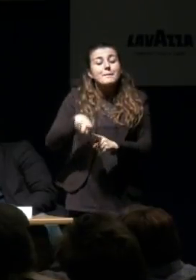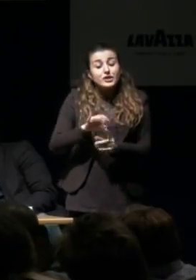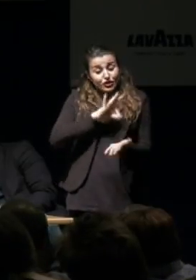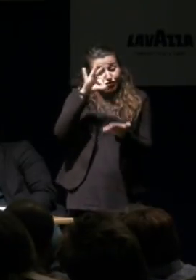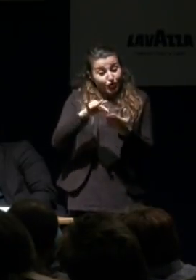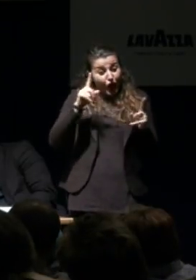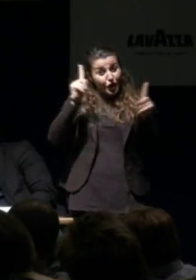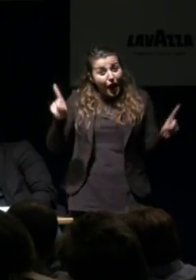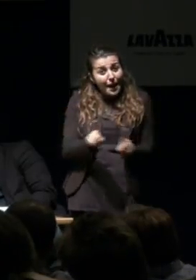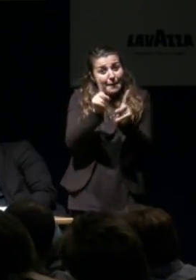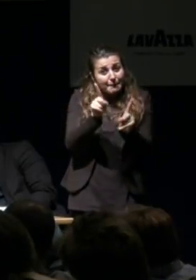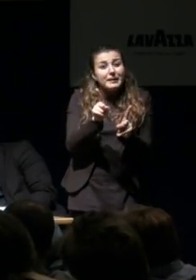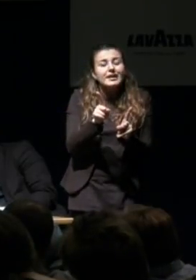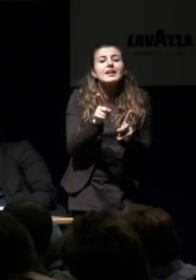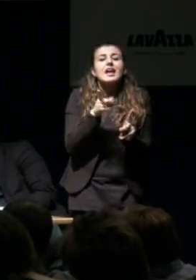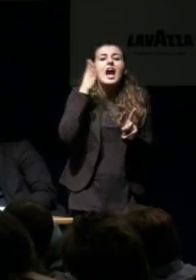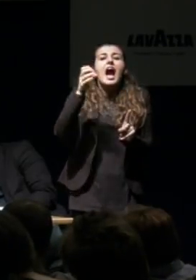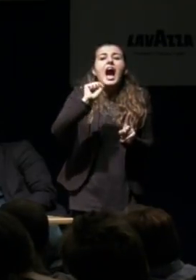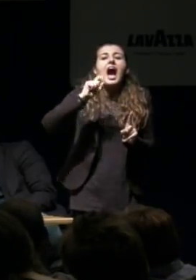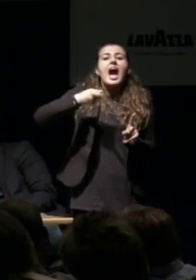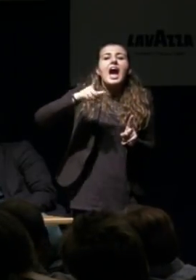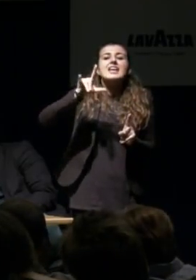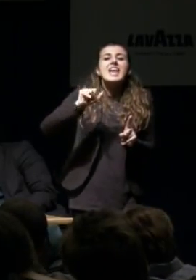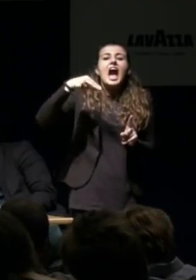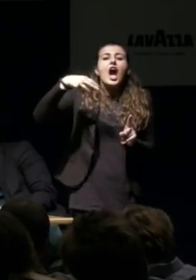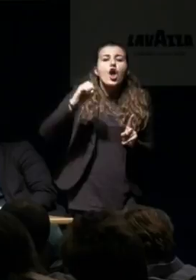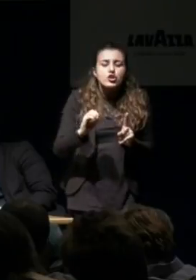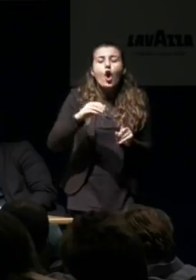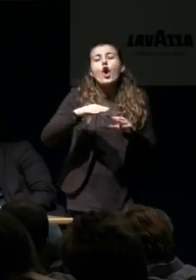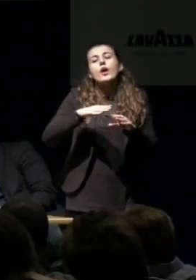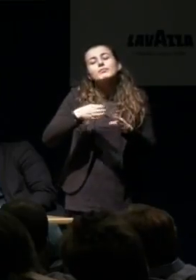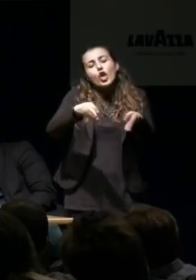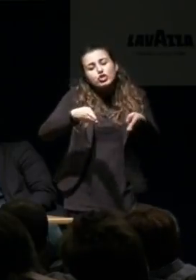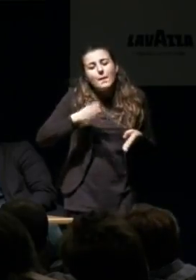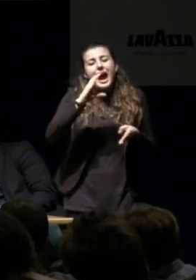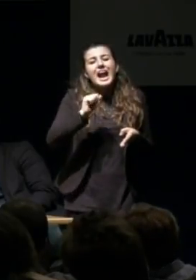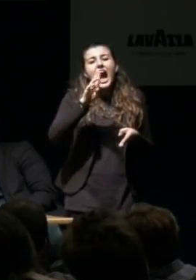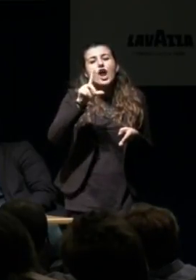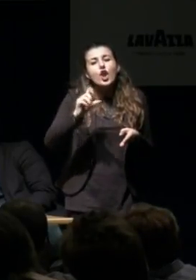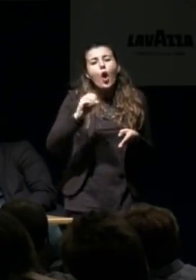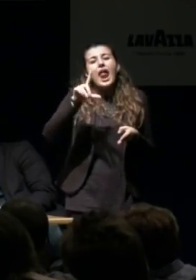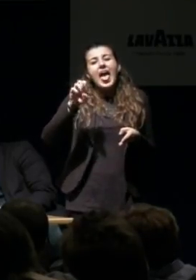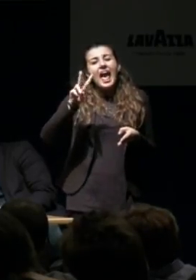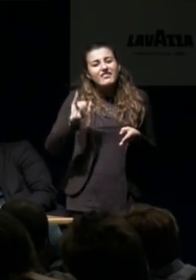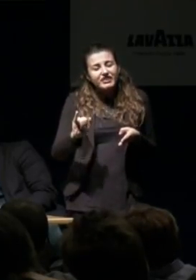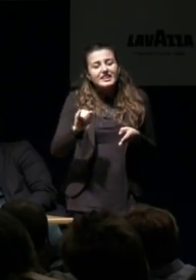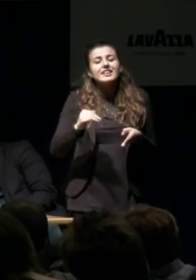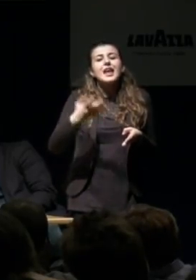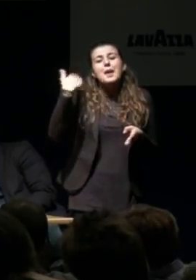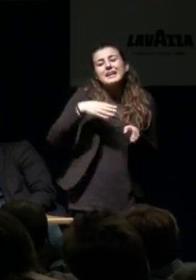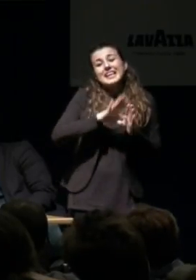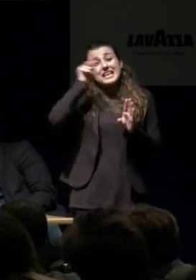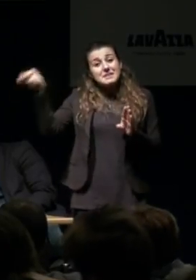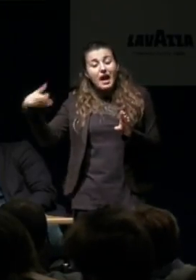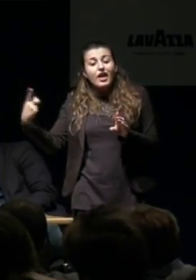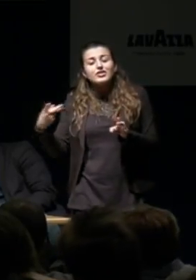andammo poi ad aliano sulla tomba e carlo levi sembrano sciocchezze prima eravamo stati mazzarrone sarà tricarico